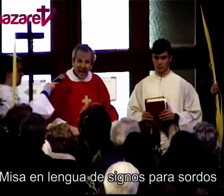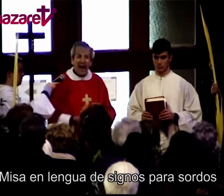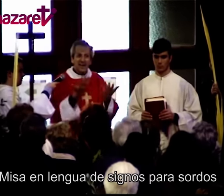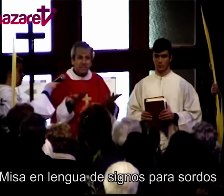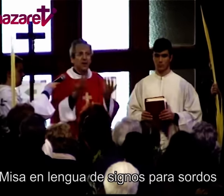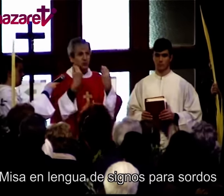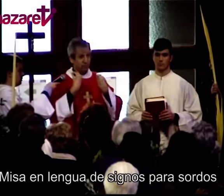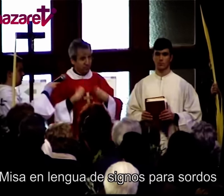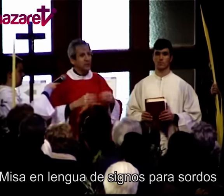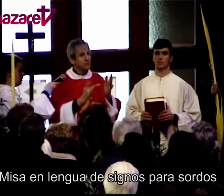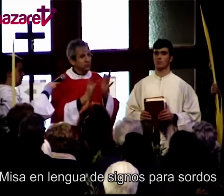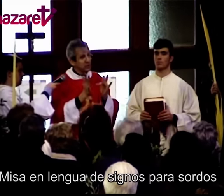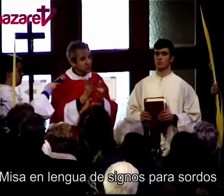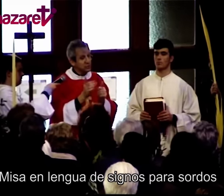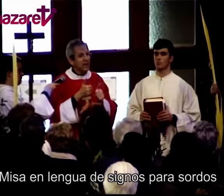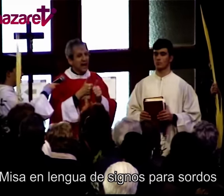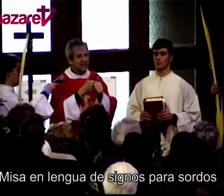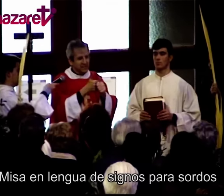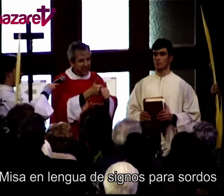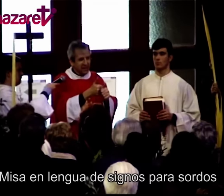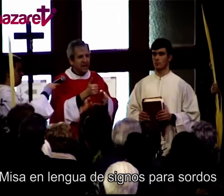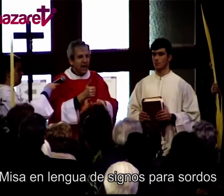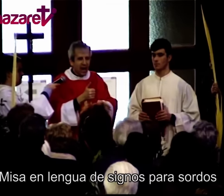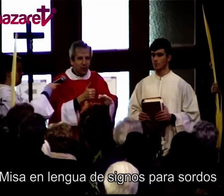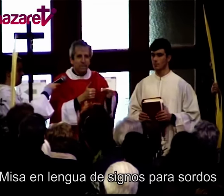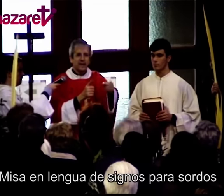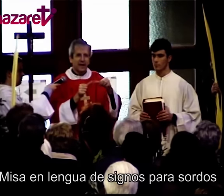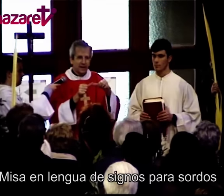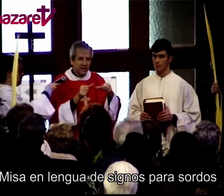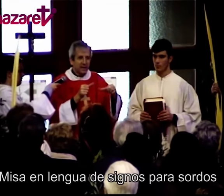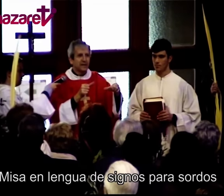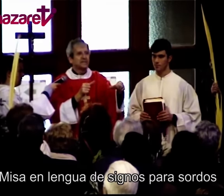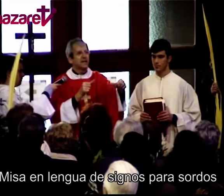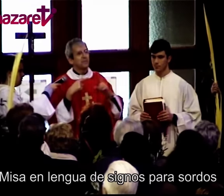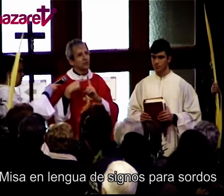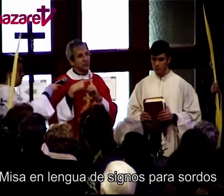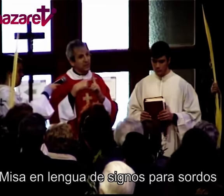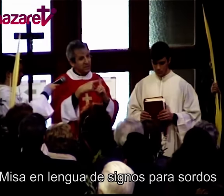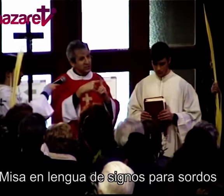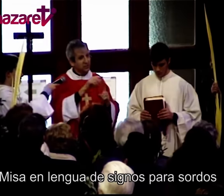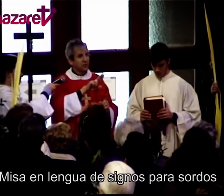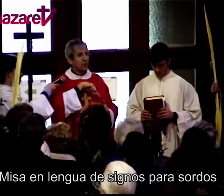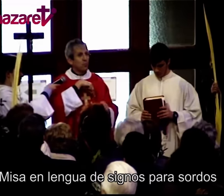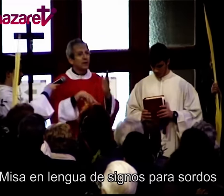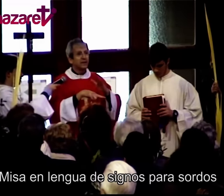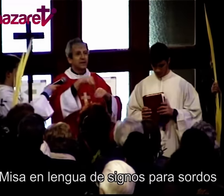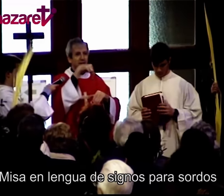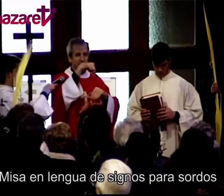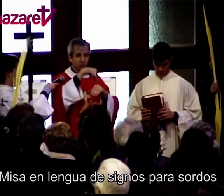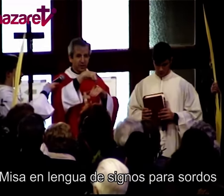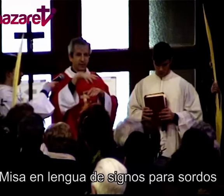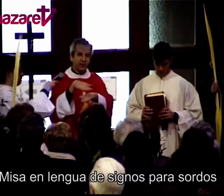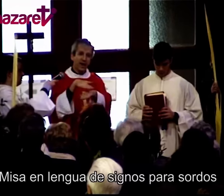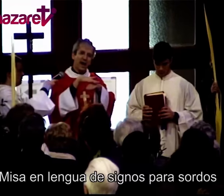sentiremos animados por el mismo Jesús a seguirle, a acompañarle en este camino de pasión, muerte